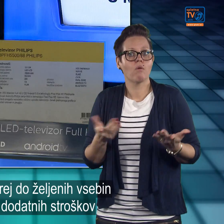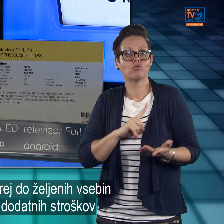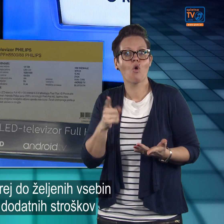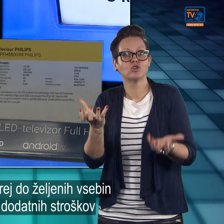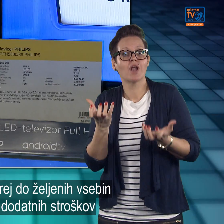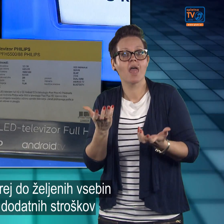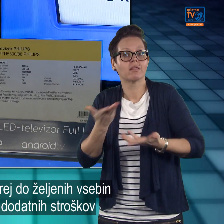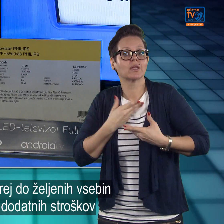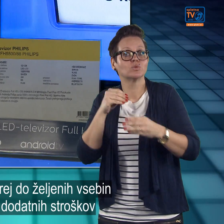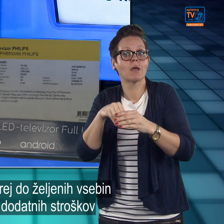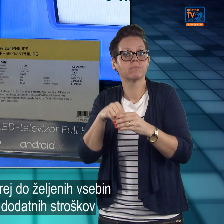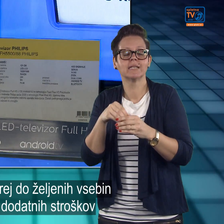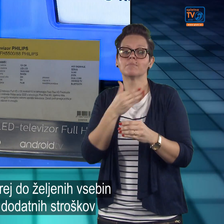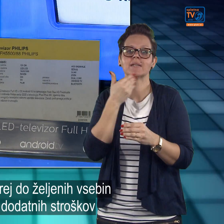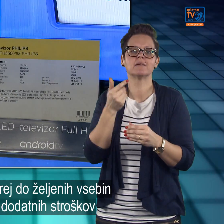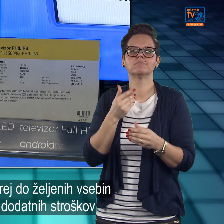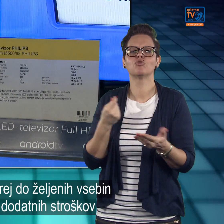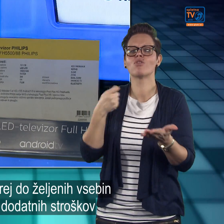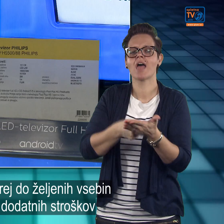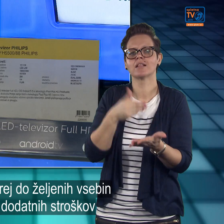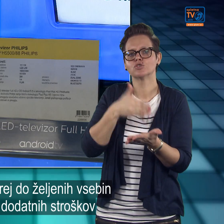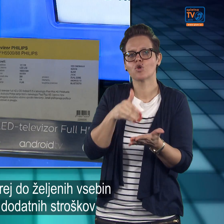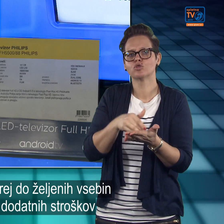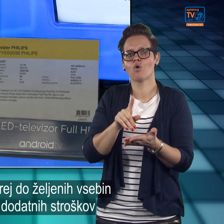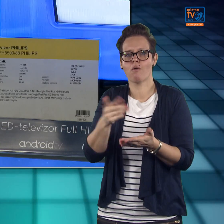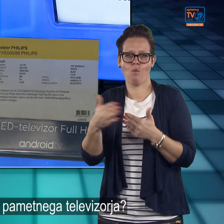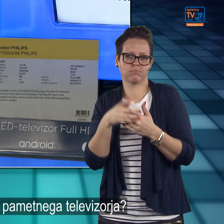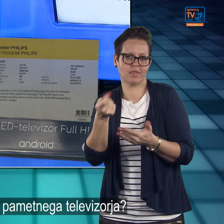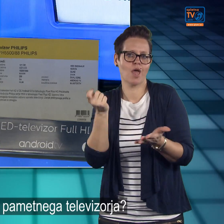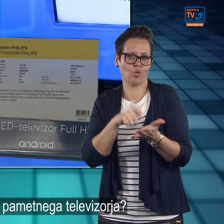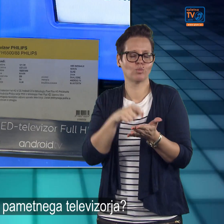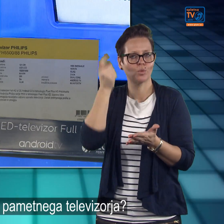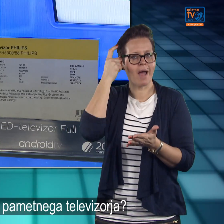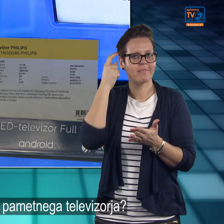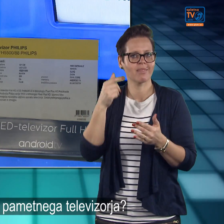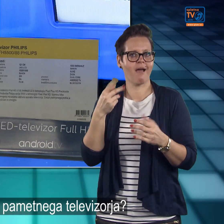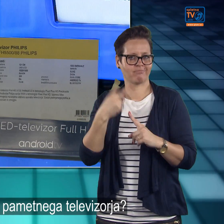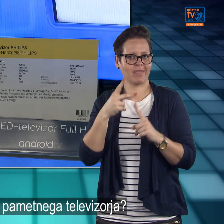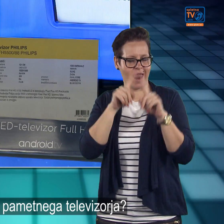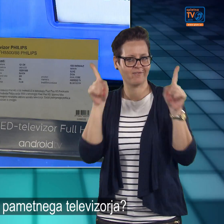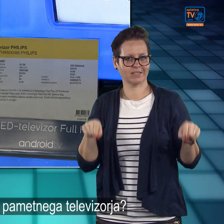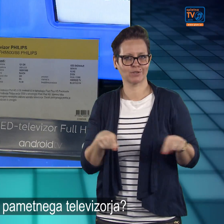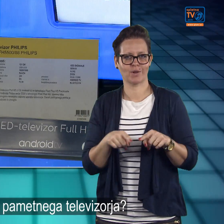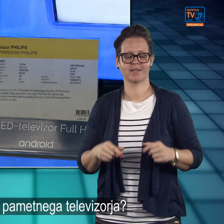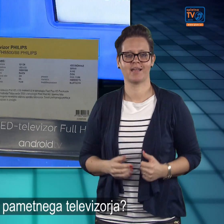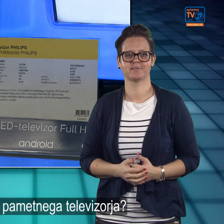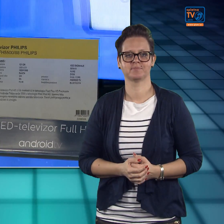Kako torej do želenih vsebin brez dodatnih stroškov ob nakupu pametnega televizorja?